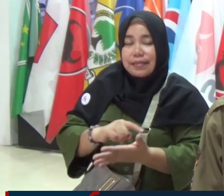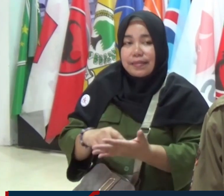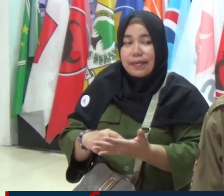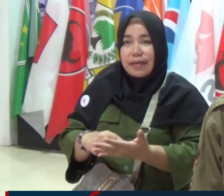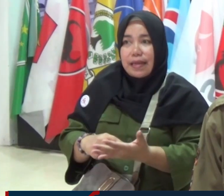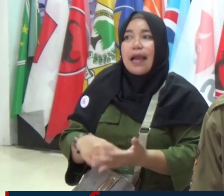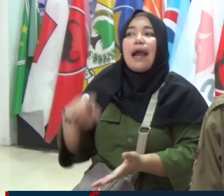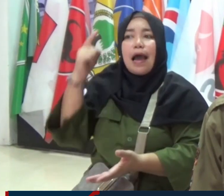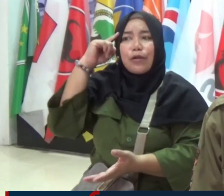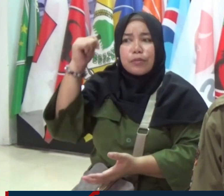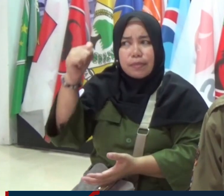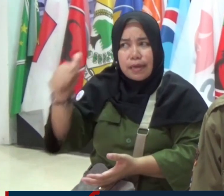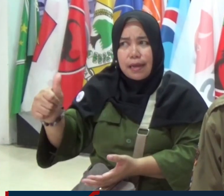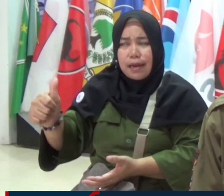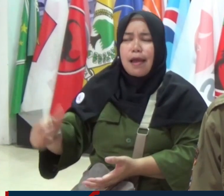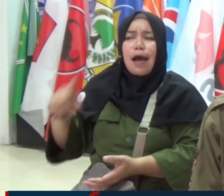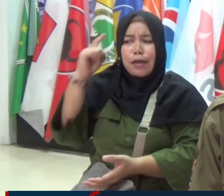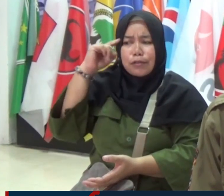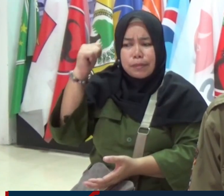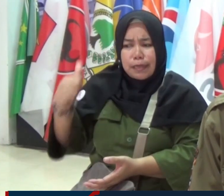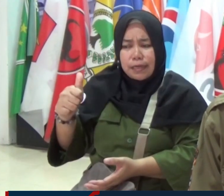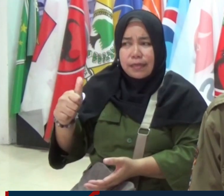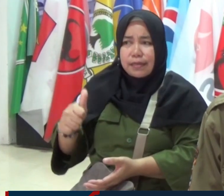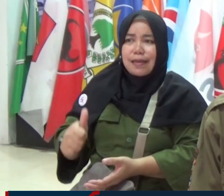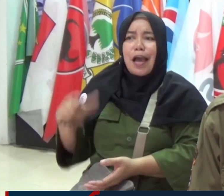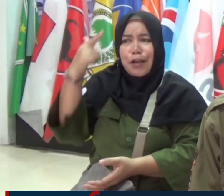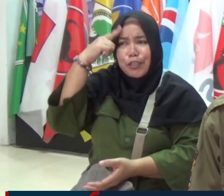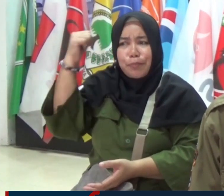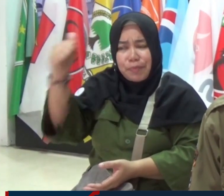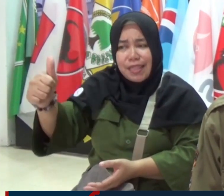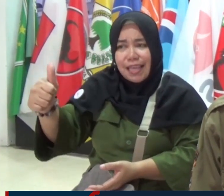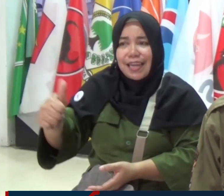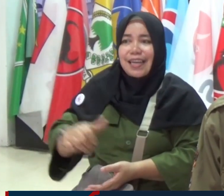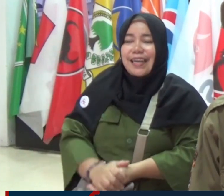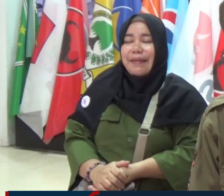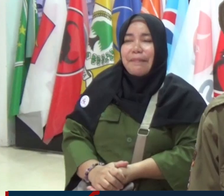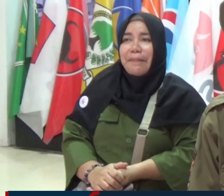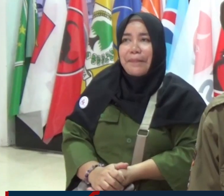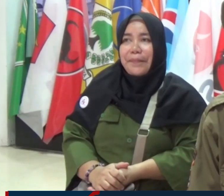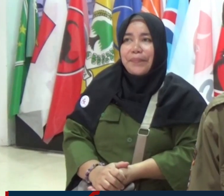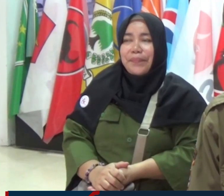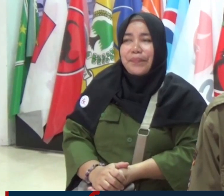yang benar, cara yang tepat, yang cerdas, menggunakan